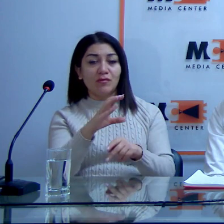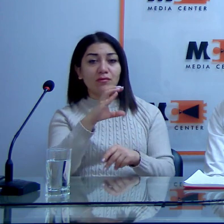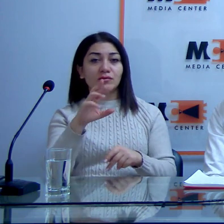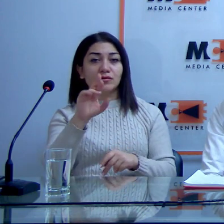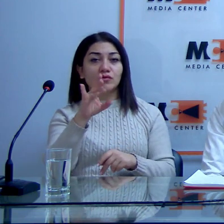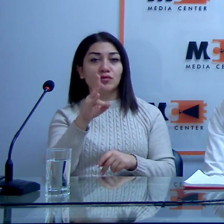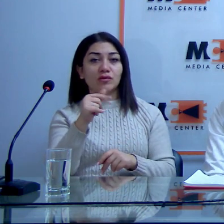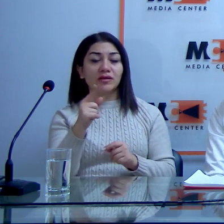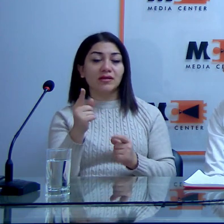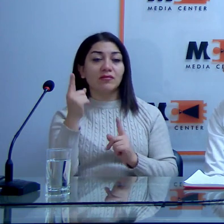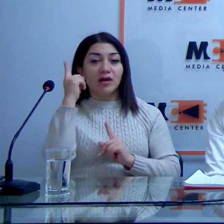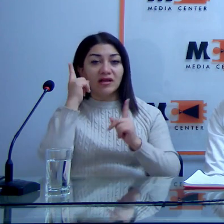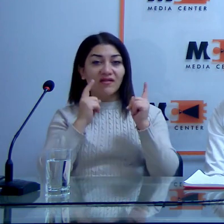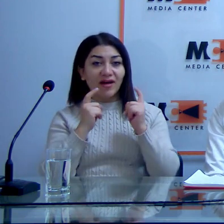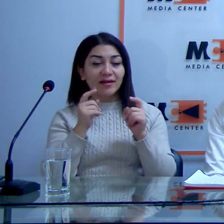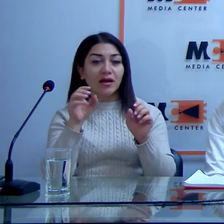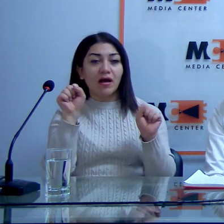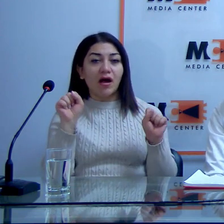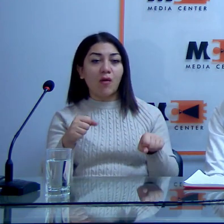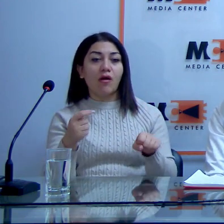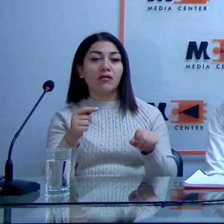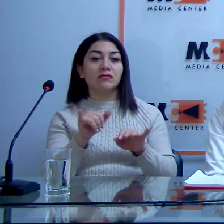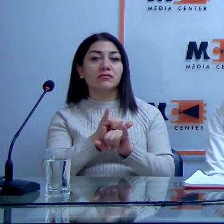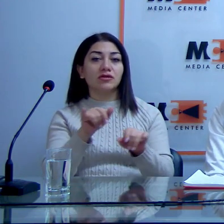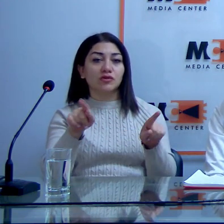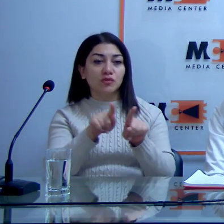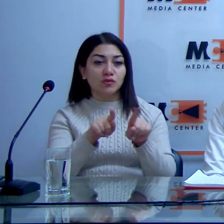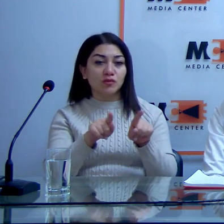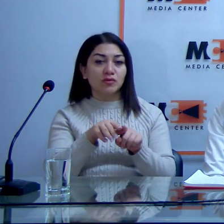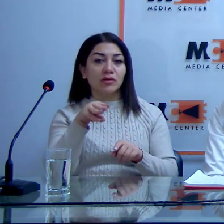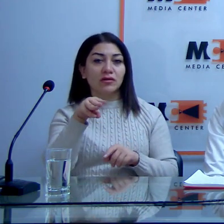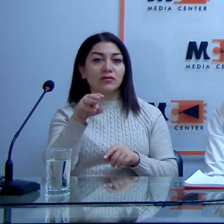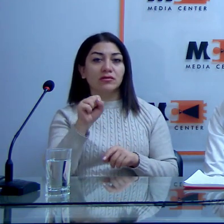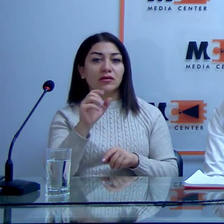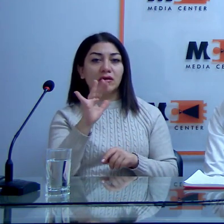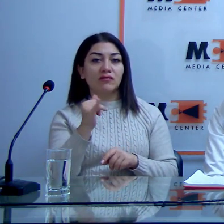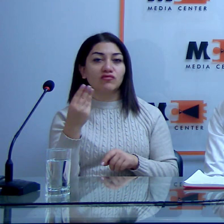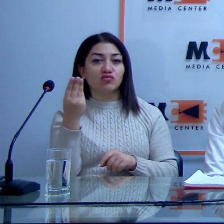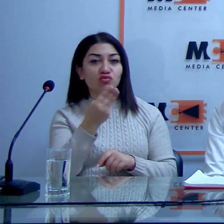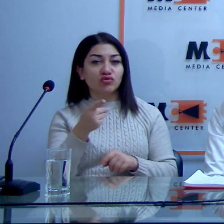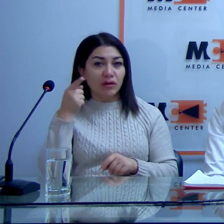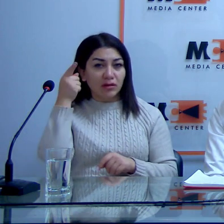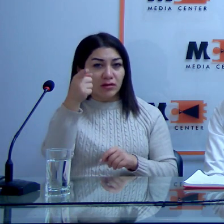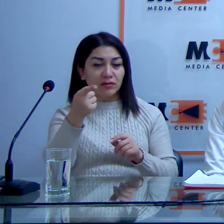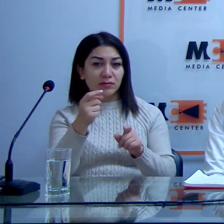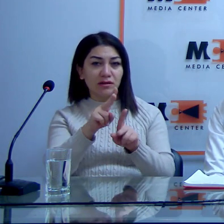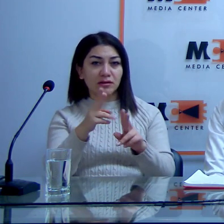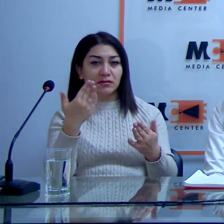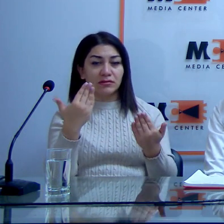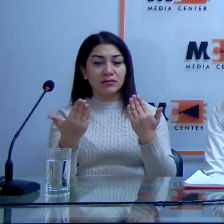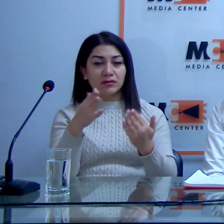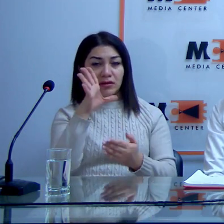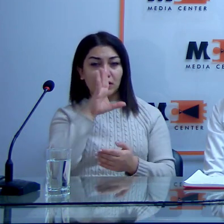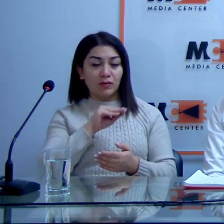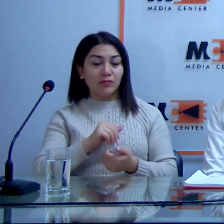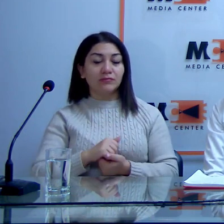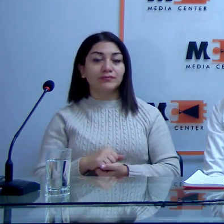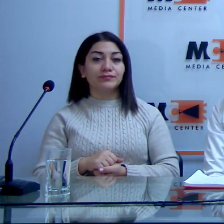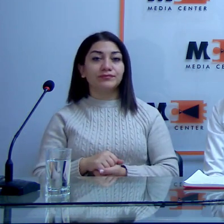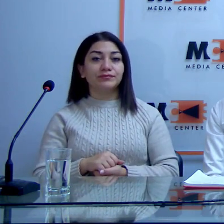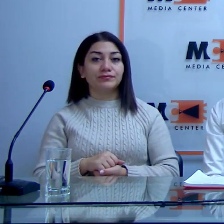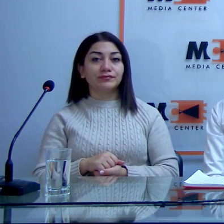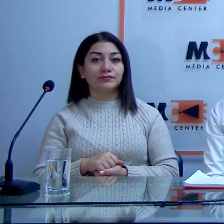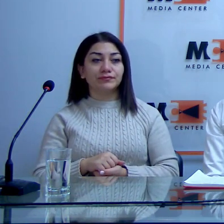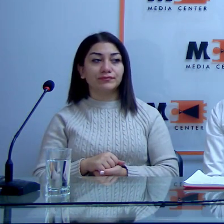Սյունիքում ստացած արդյունքները կարողանանք տարածել նաև օրինակ Տավուշի հեռավոր բնակավայրերի համար։